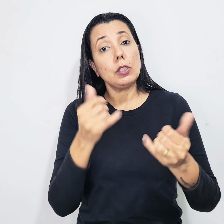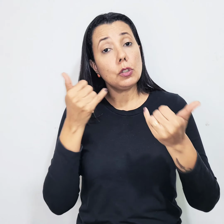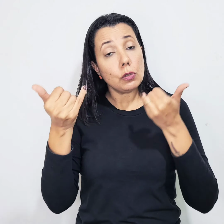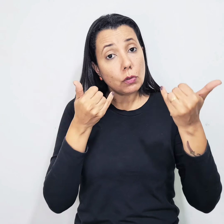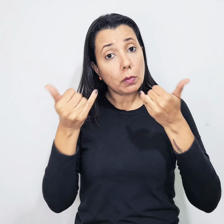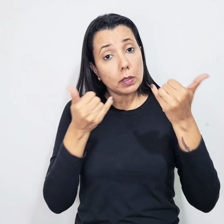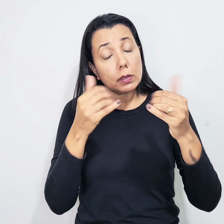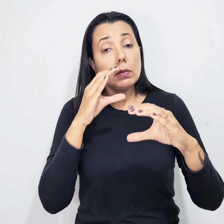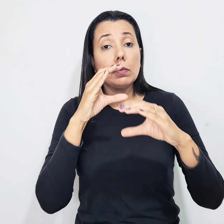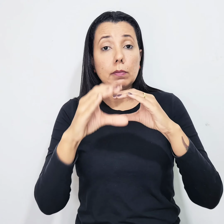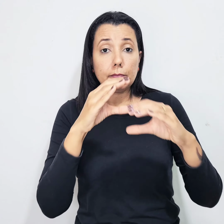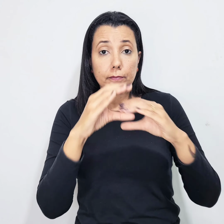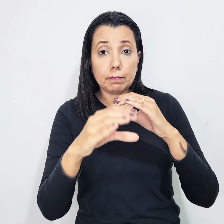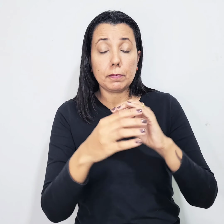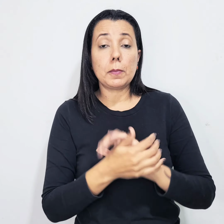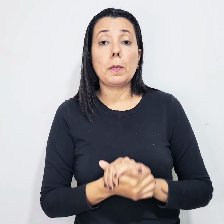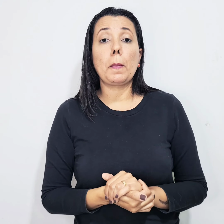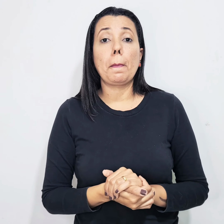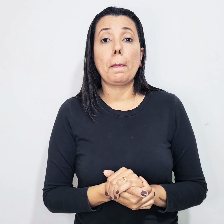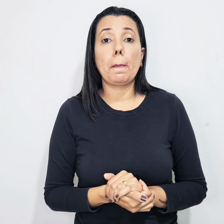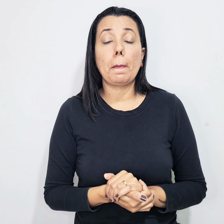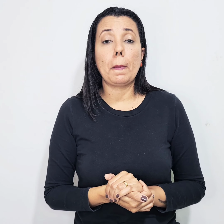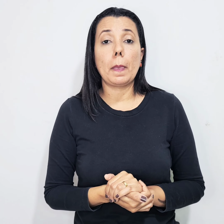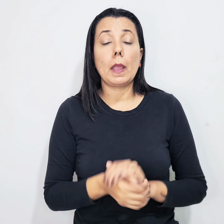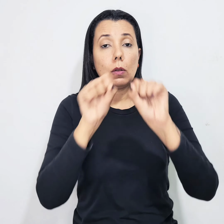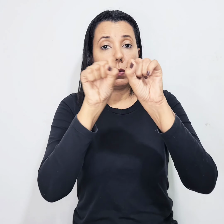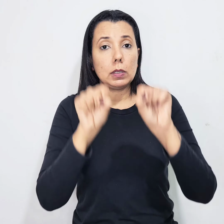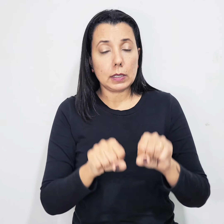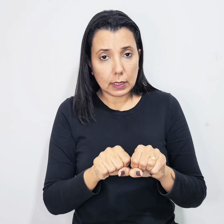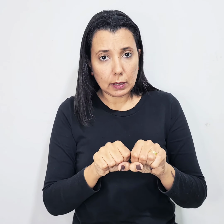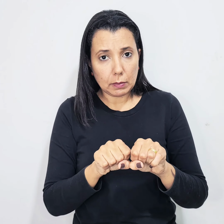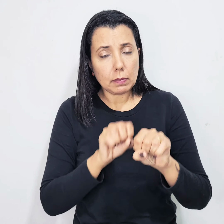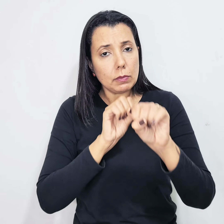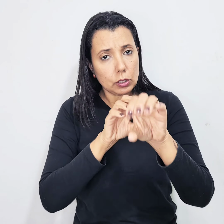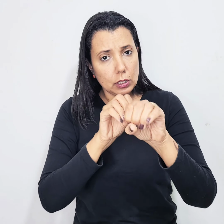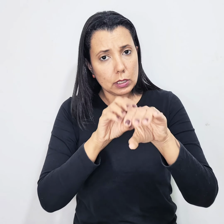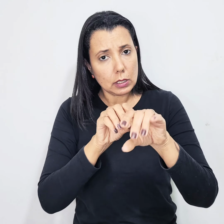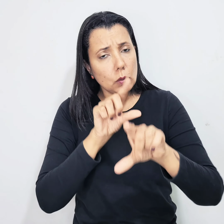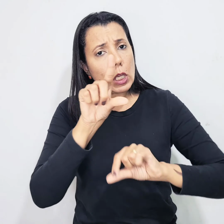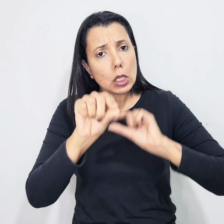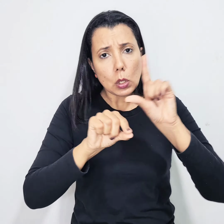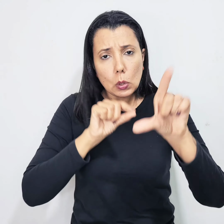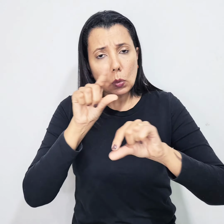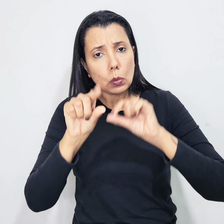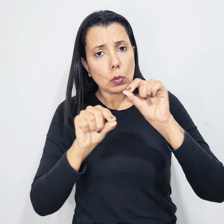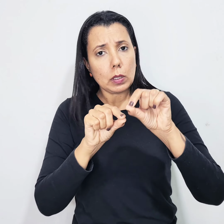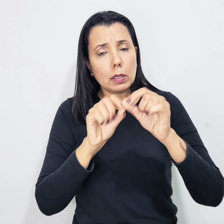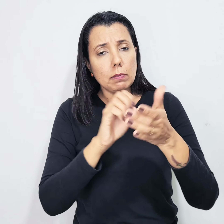e comunicação. Os sistemas de ensino que optarem pelas atividades